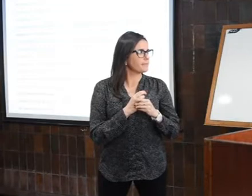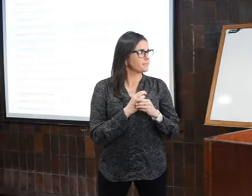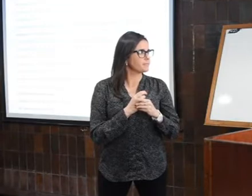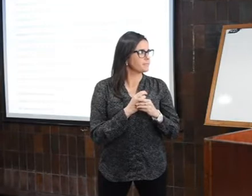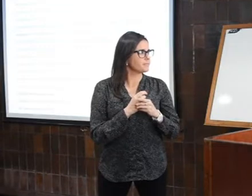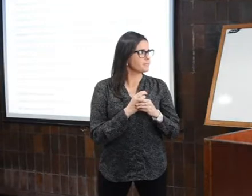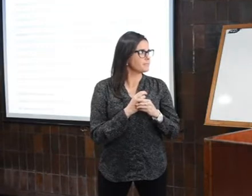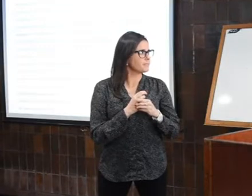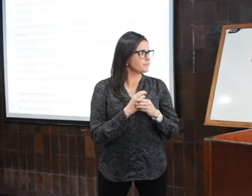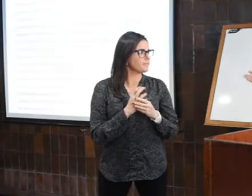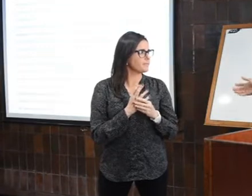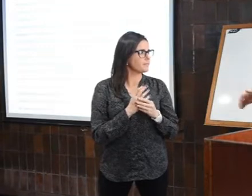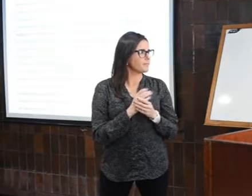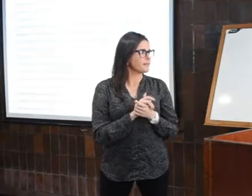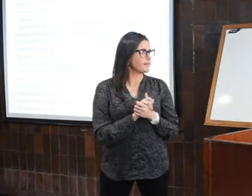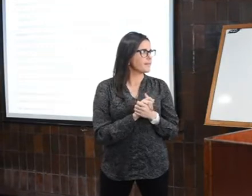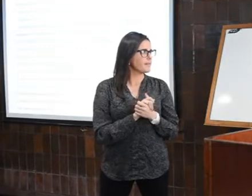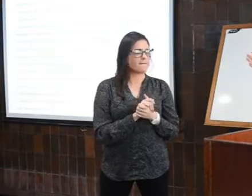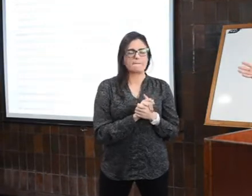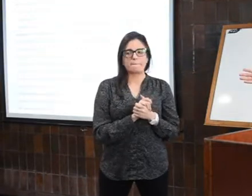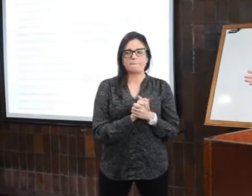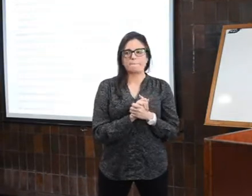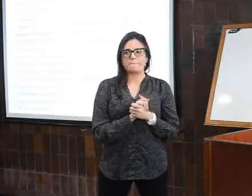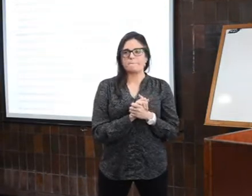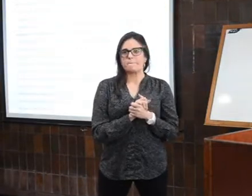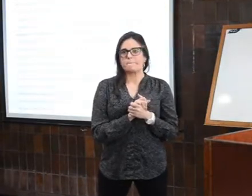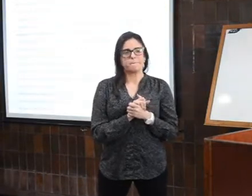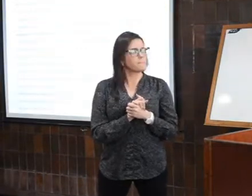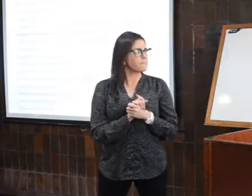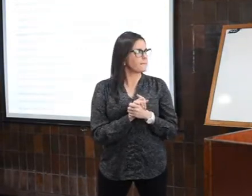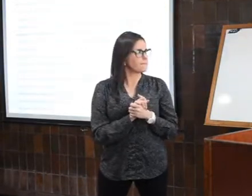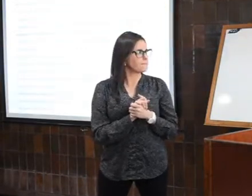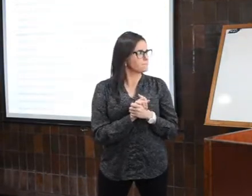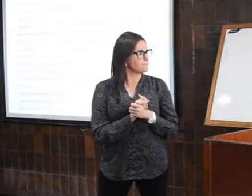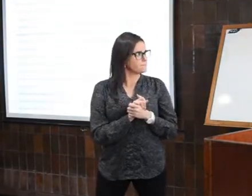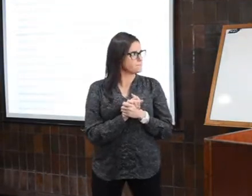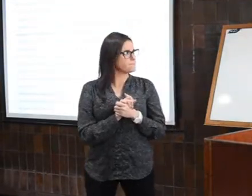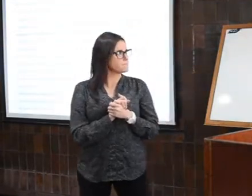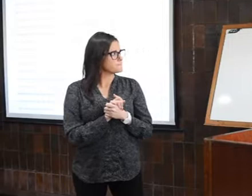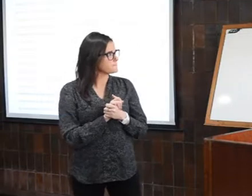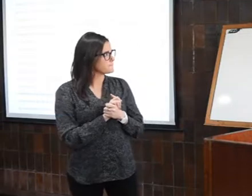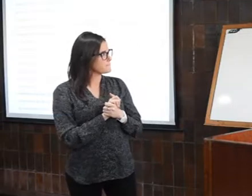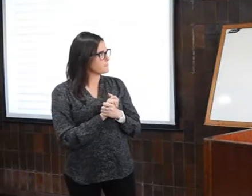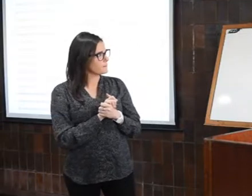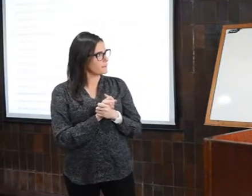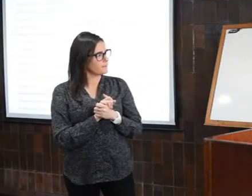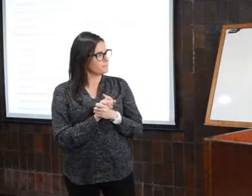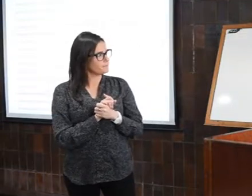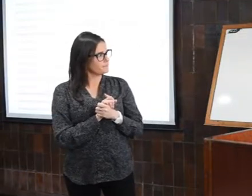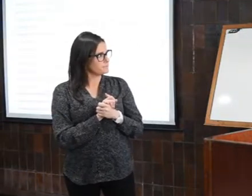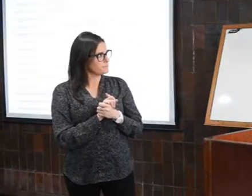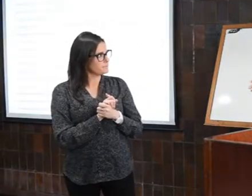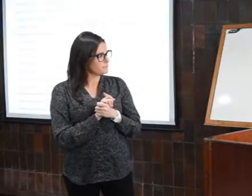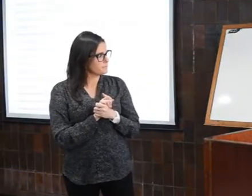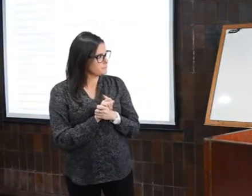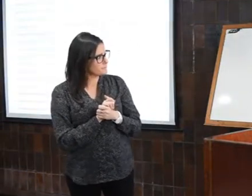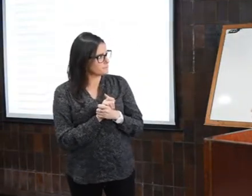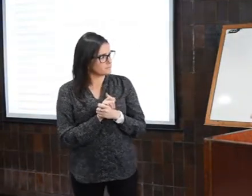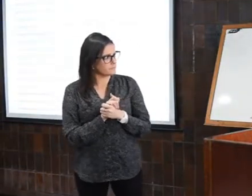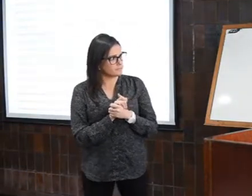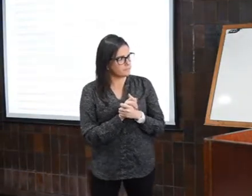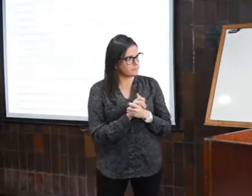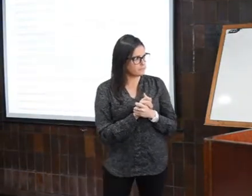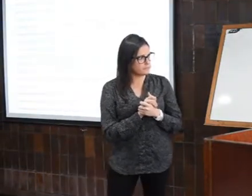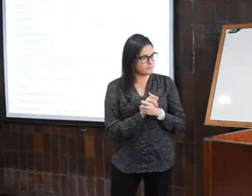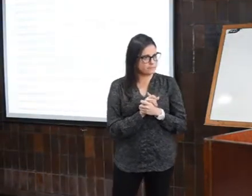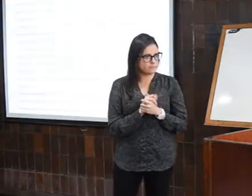hay un análisis muy variado de todo el banco que trabaja con todas las carteras se requiere un análisis un